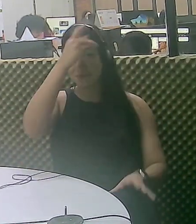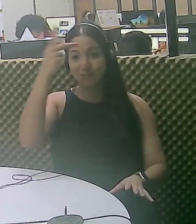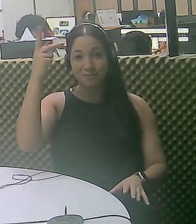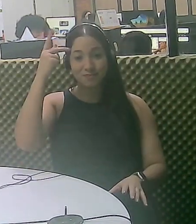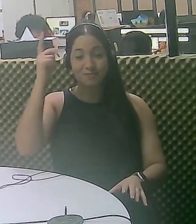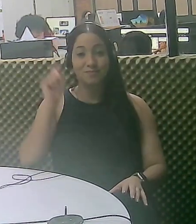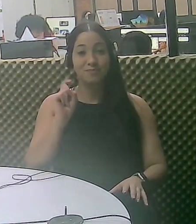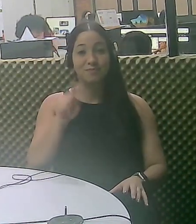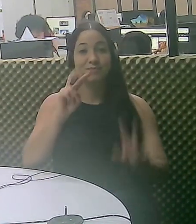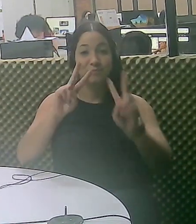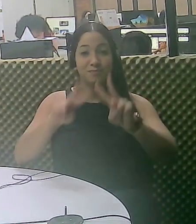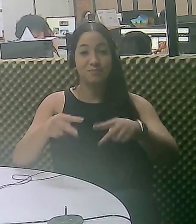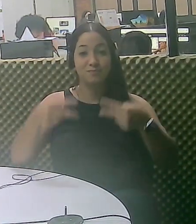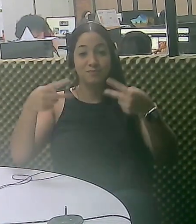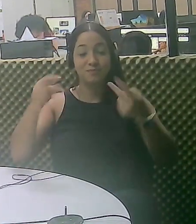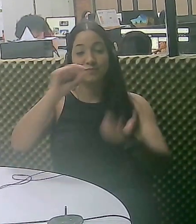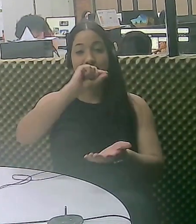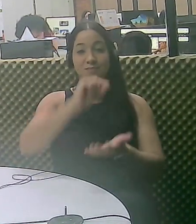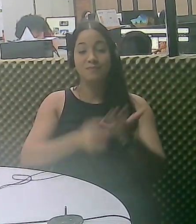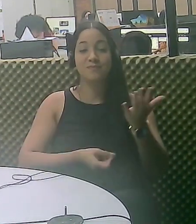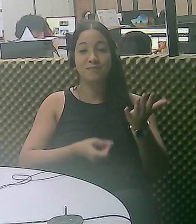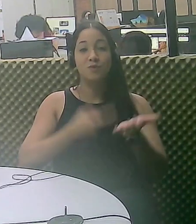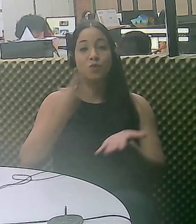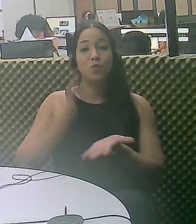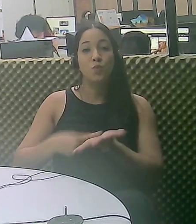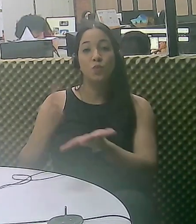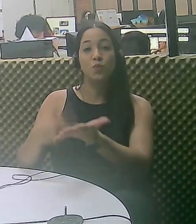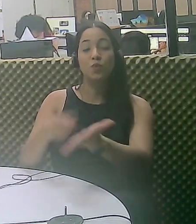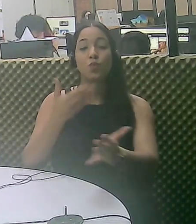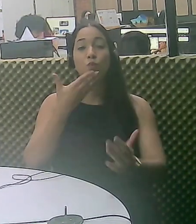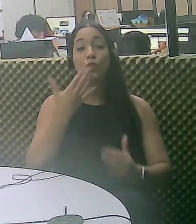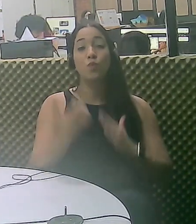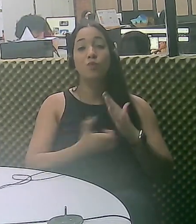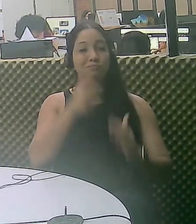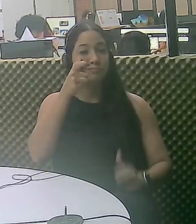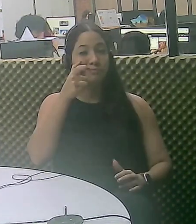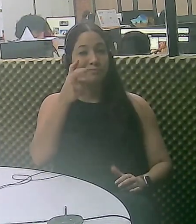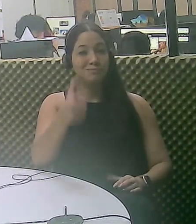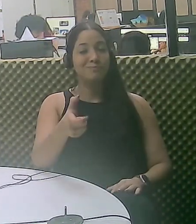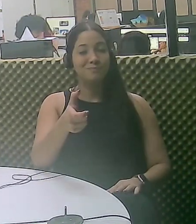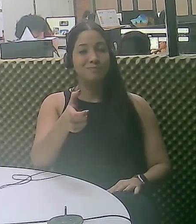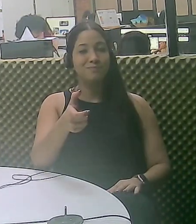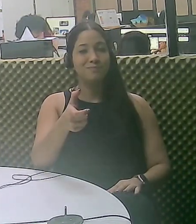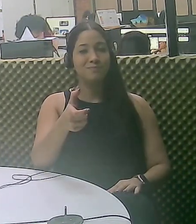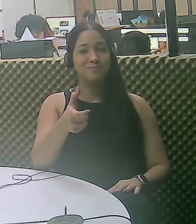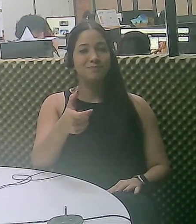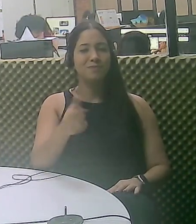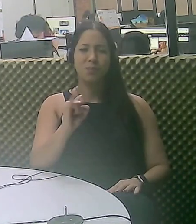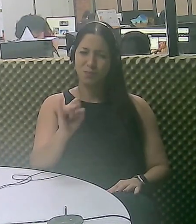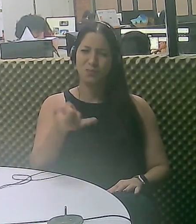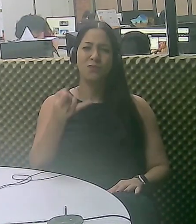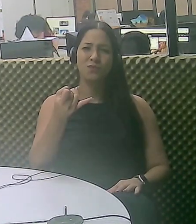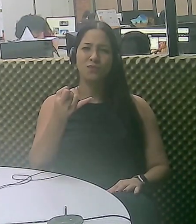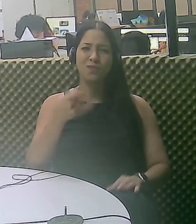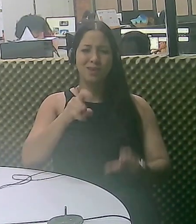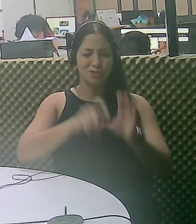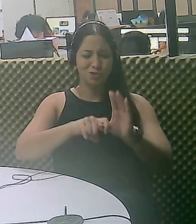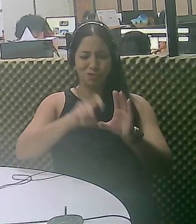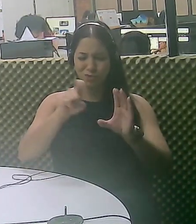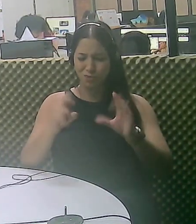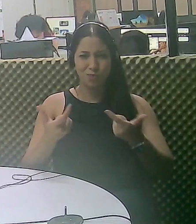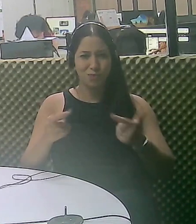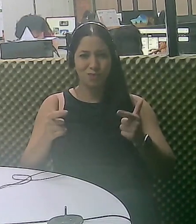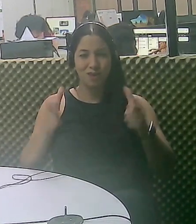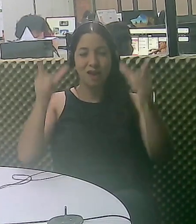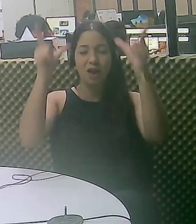clicar neste link, fazer seu cadastro e agendar com quais empresas quer negociar. Vai por mim. Sem dívidas te